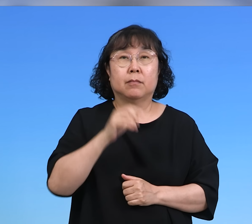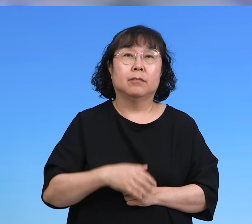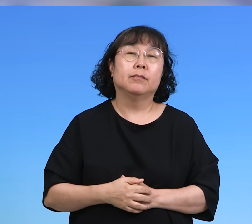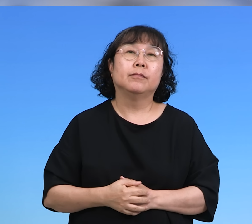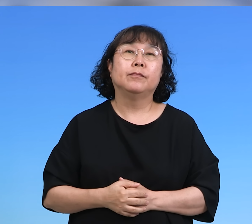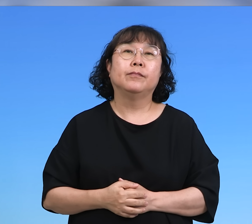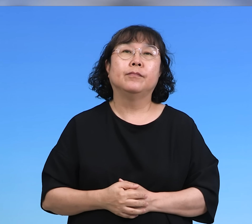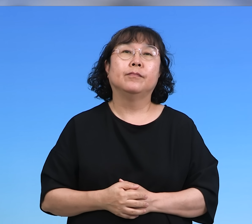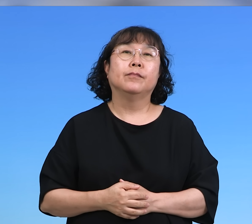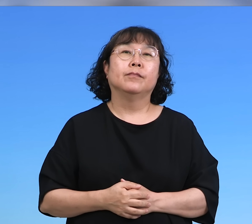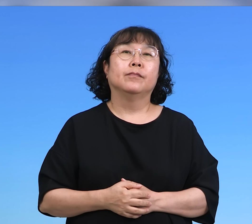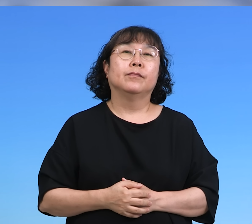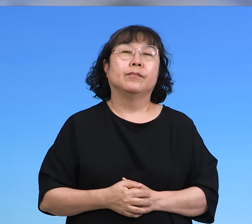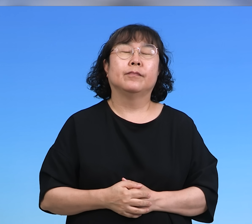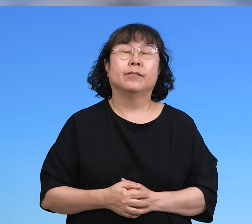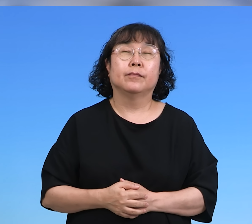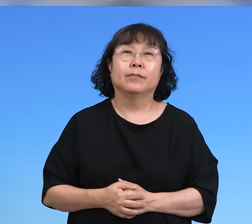되던데요.